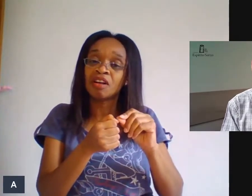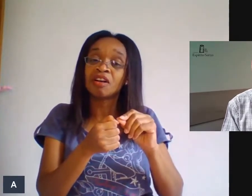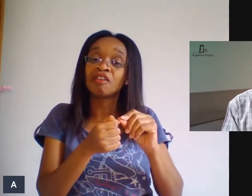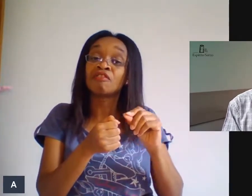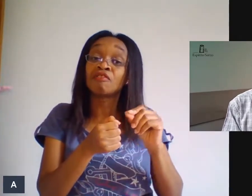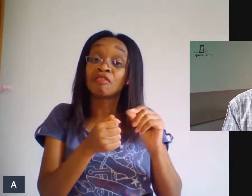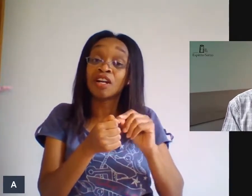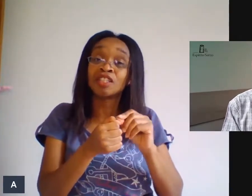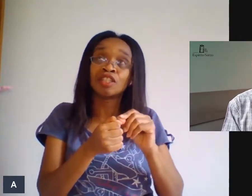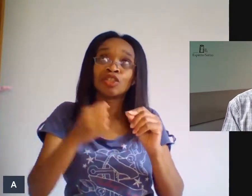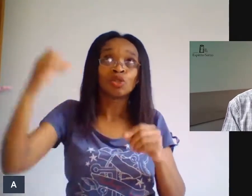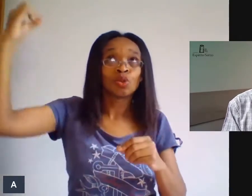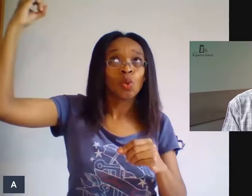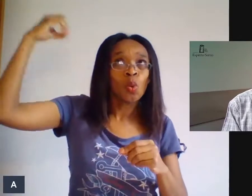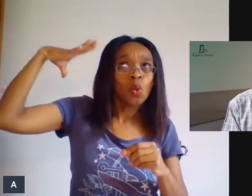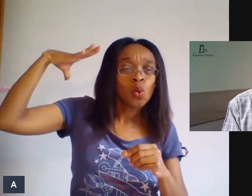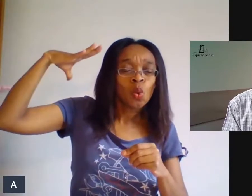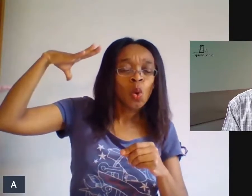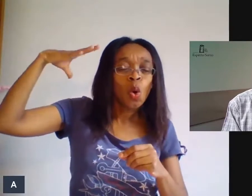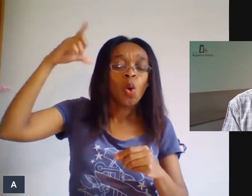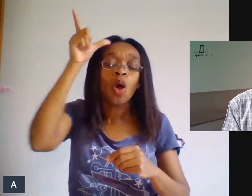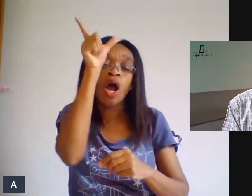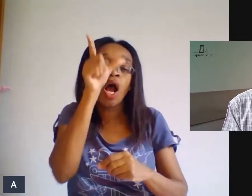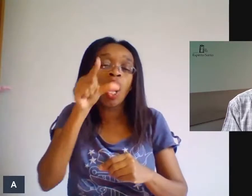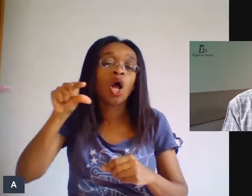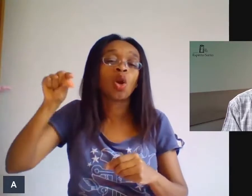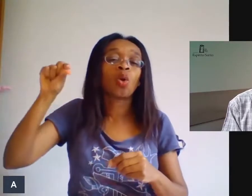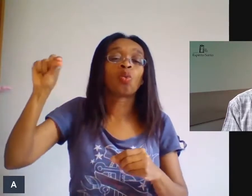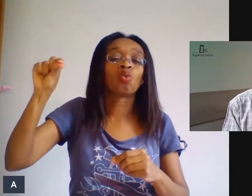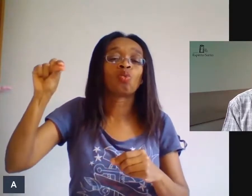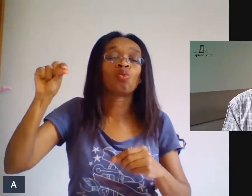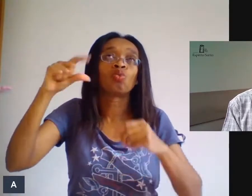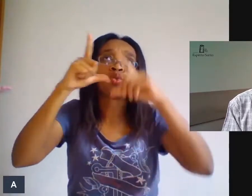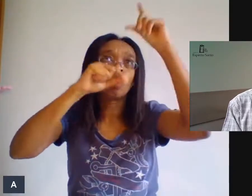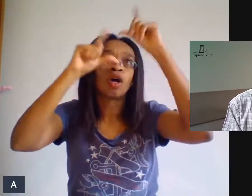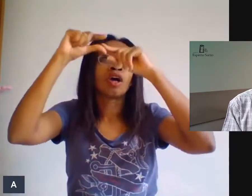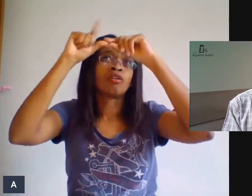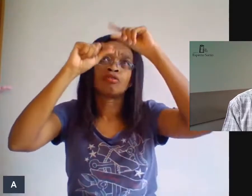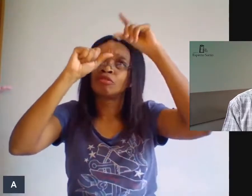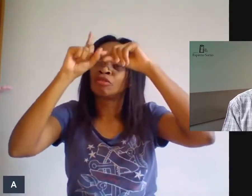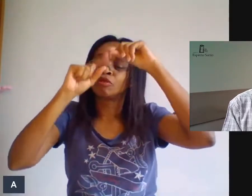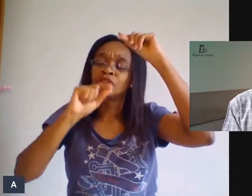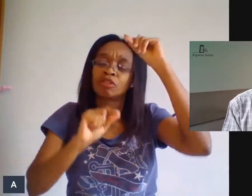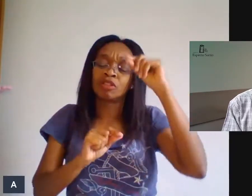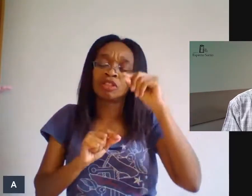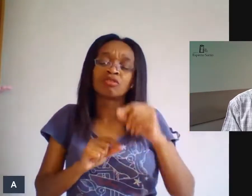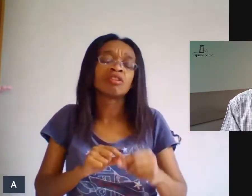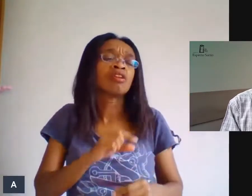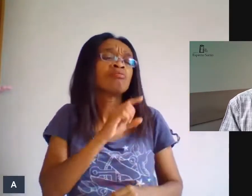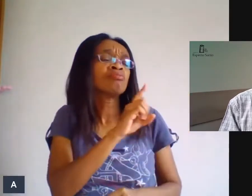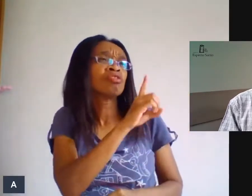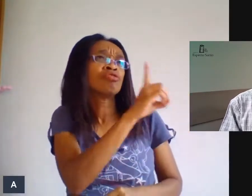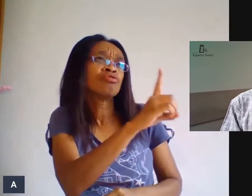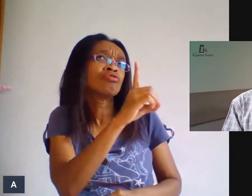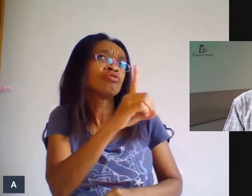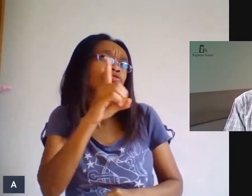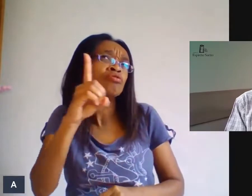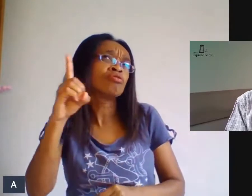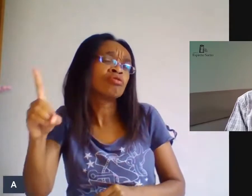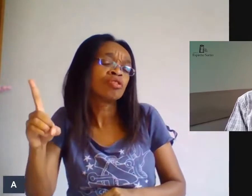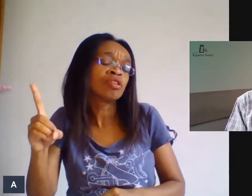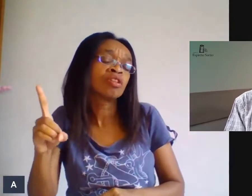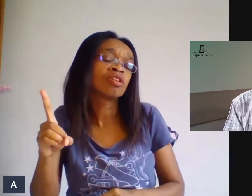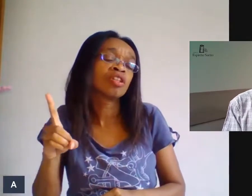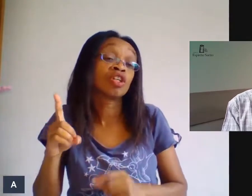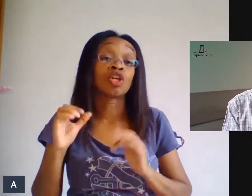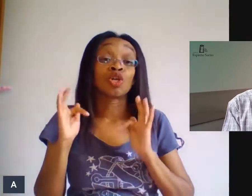faça-se o sol, faça-se a lua, faça-se as estrelas, né? Cada dia uma criação. E no final